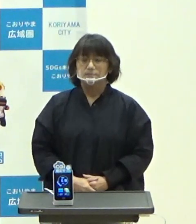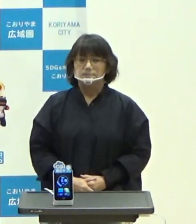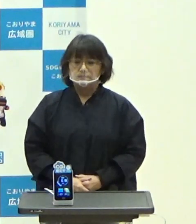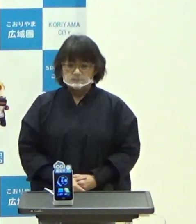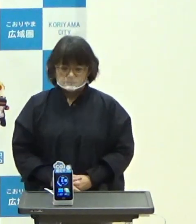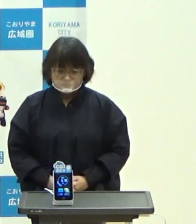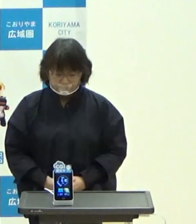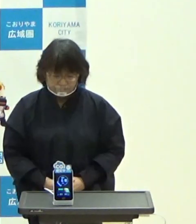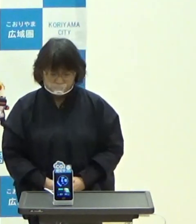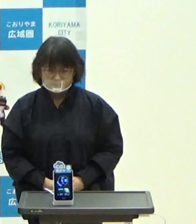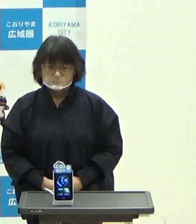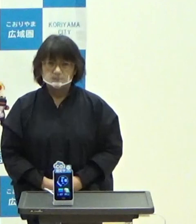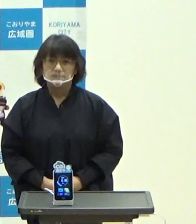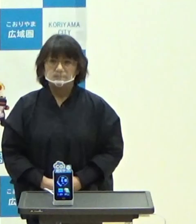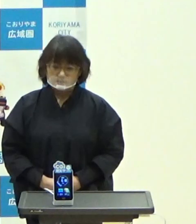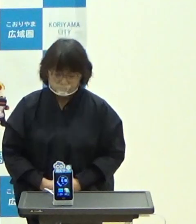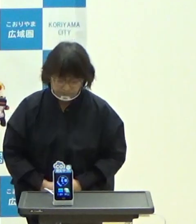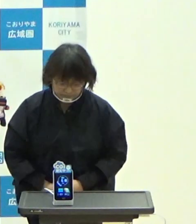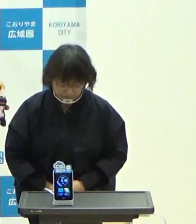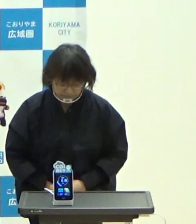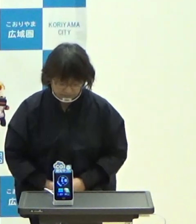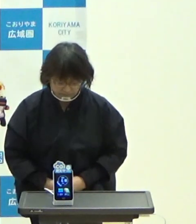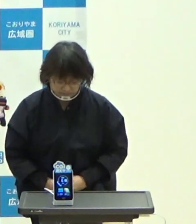その他ございますでしょうか。